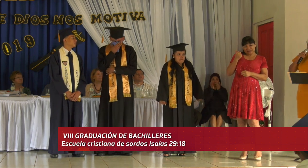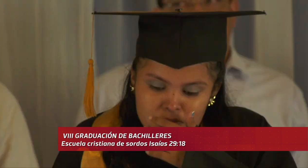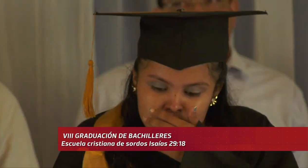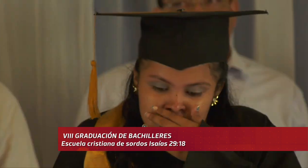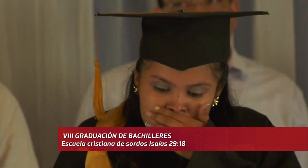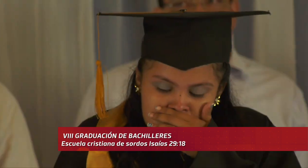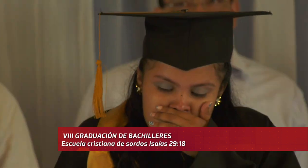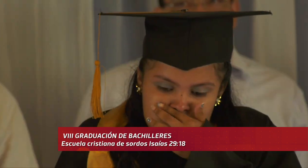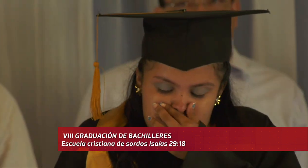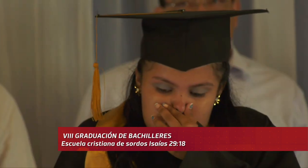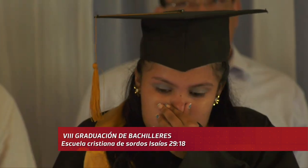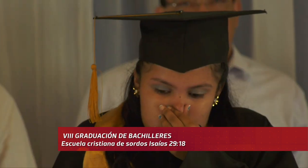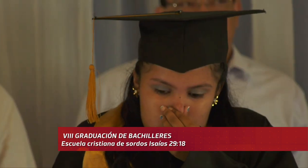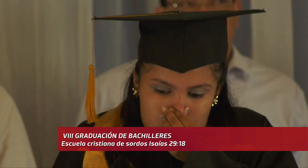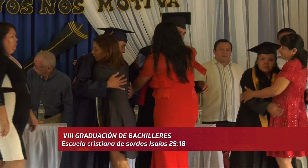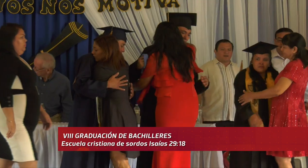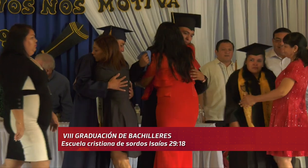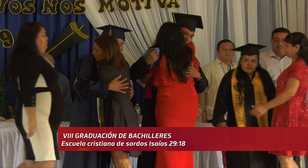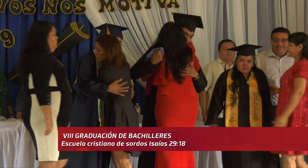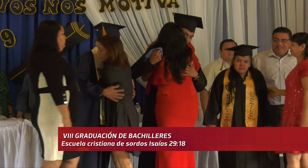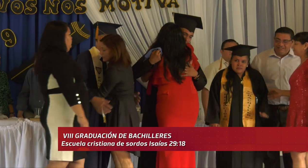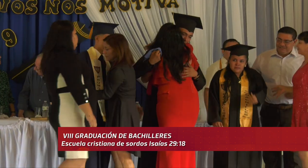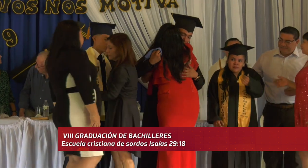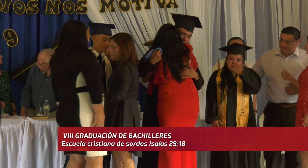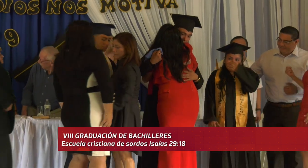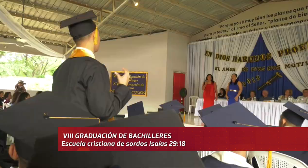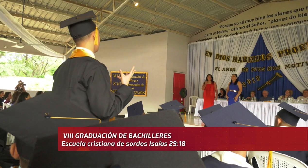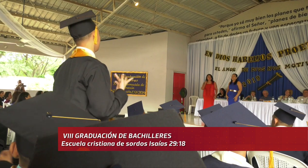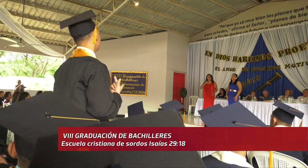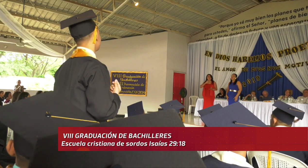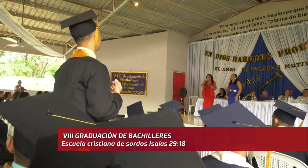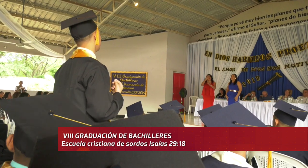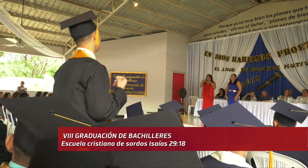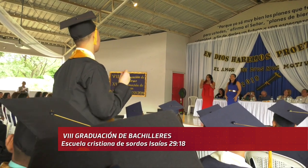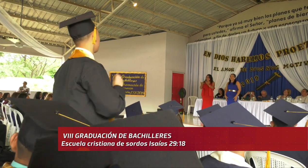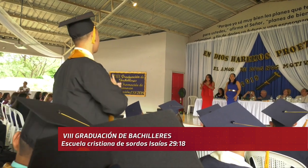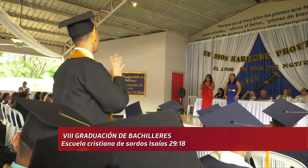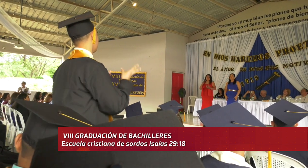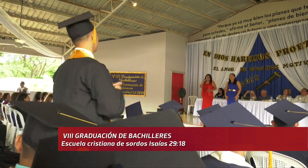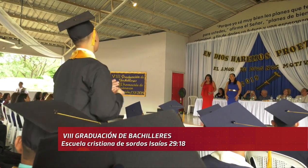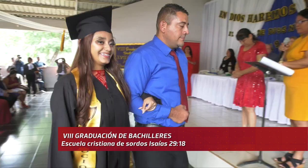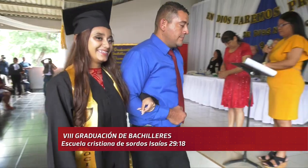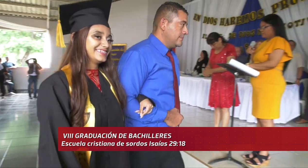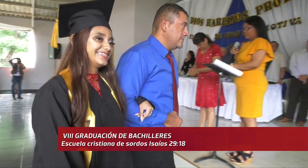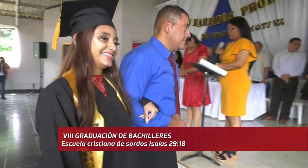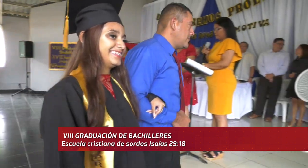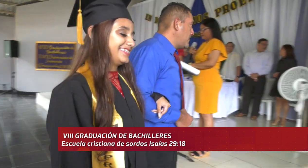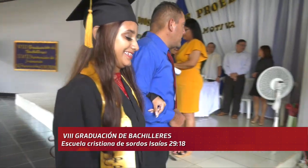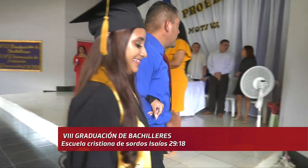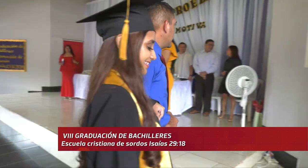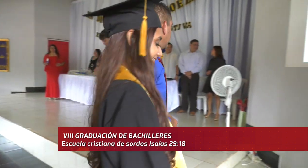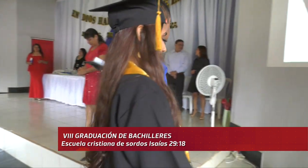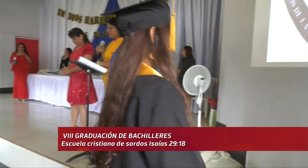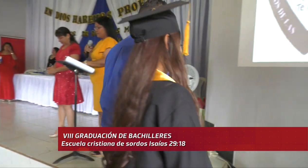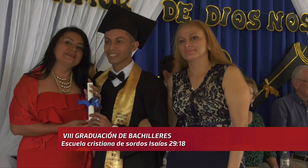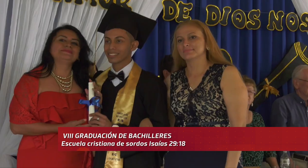En medio de muchas emociones y sentimientos, se graduaron los jóvenes de la Escuela Cristiana de Sordos, Isaías 29-18,